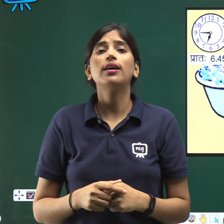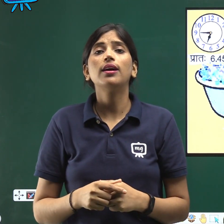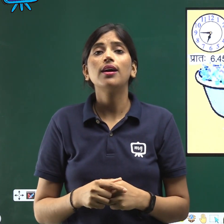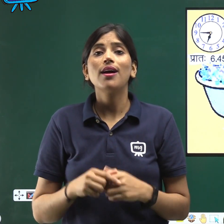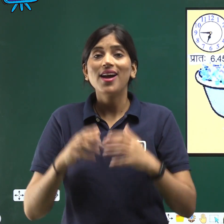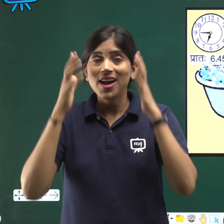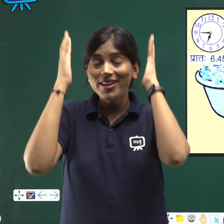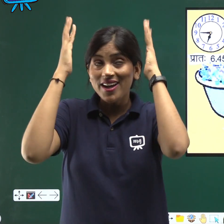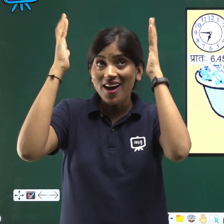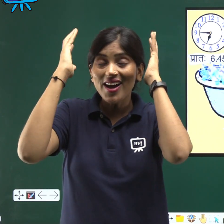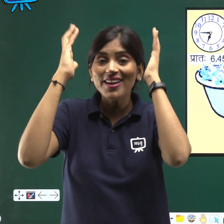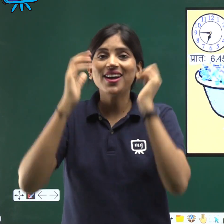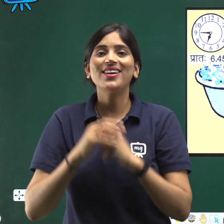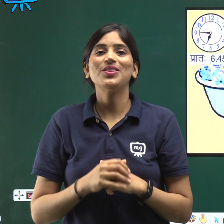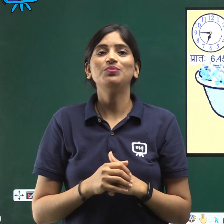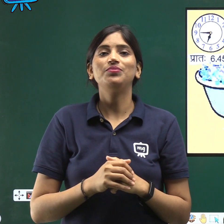नहाना।